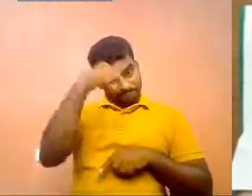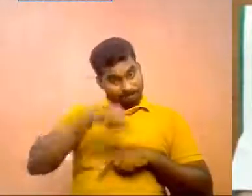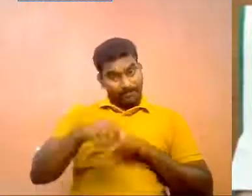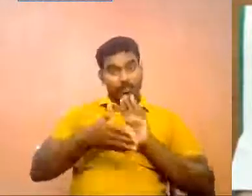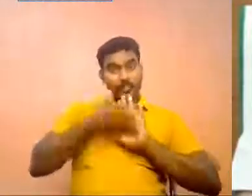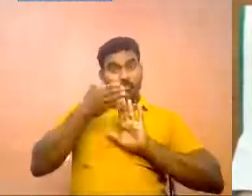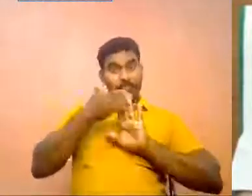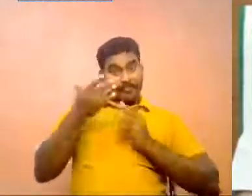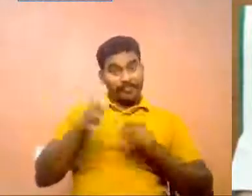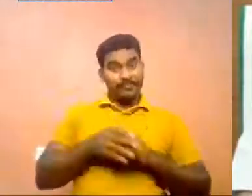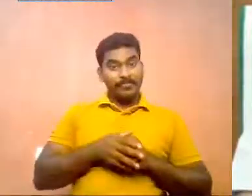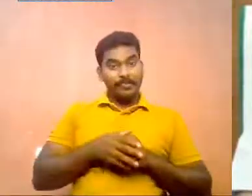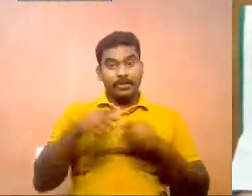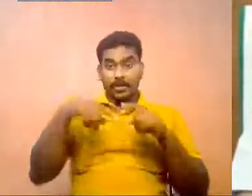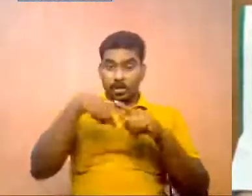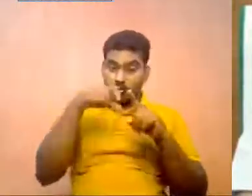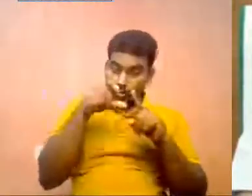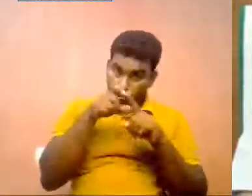അവിടെയും